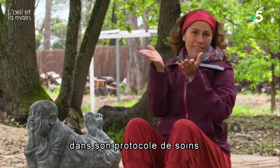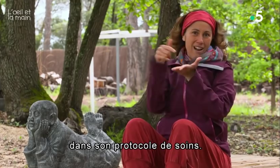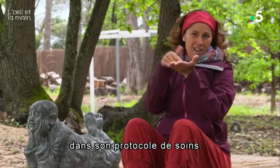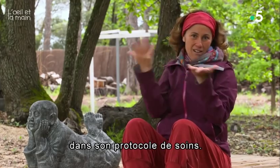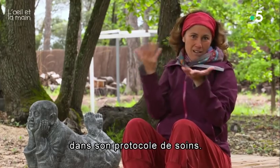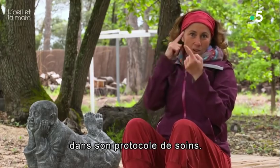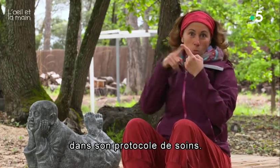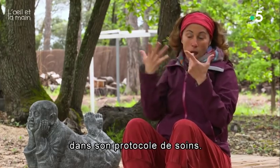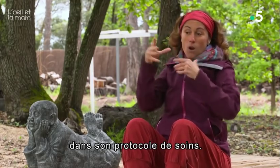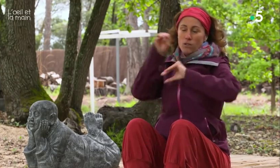soins.